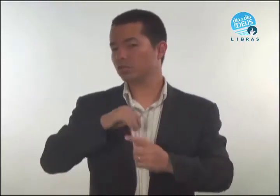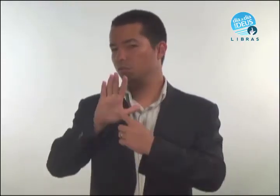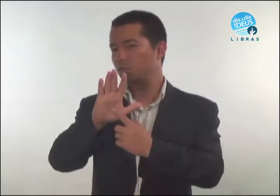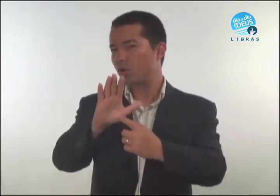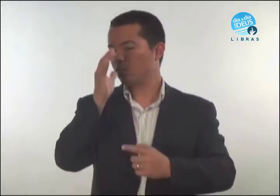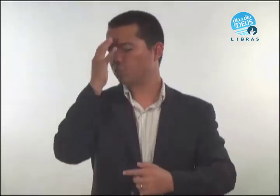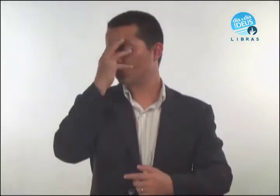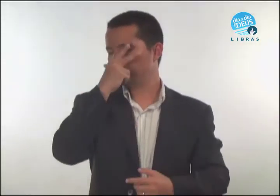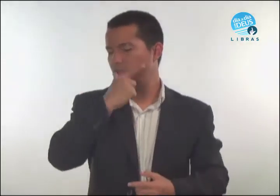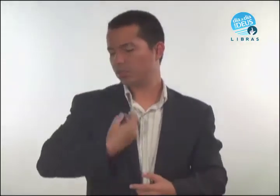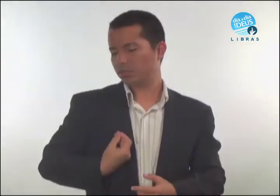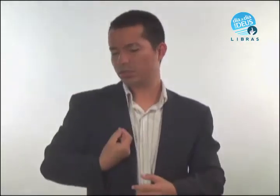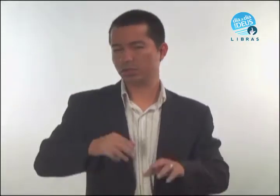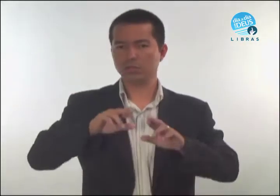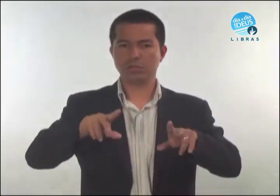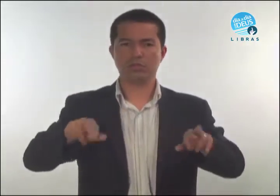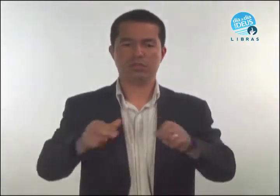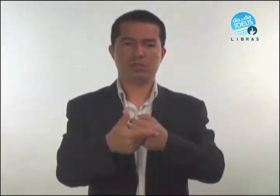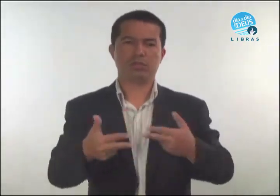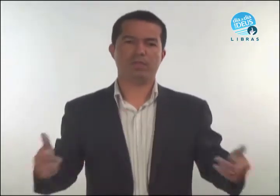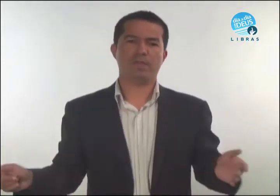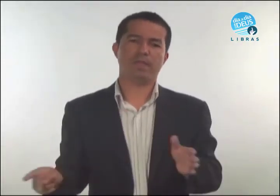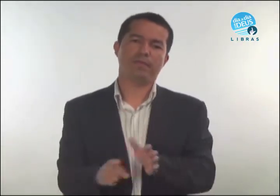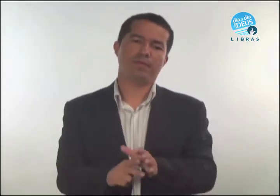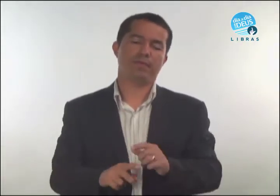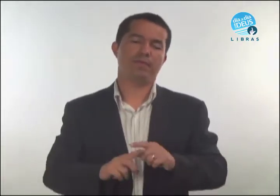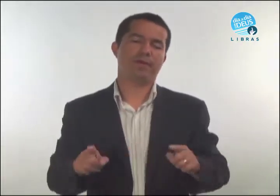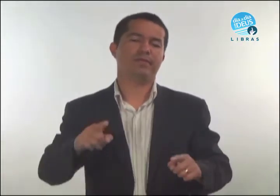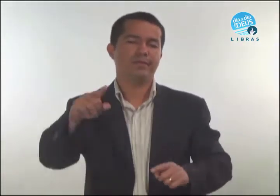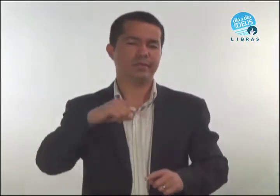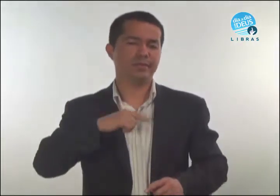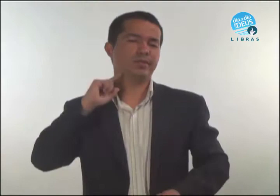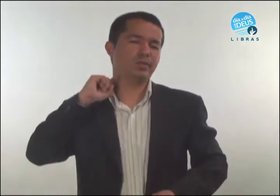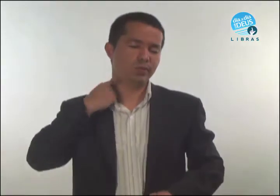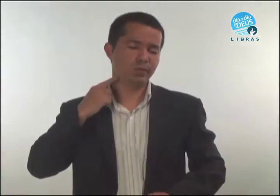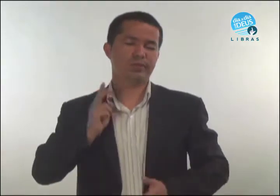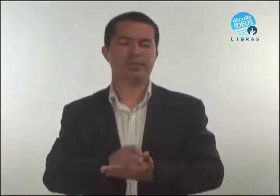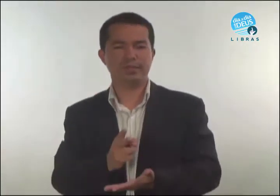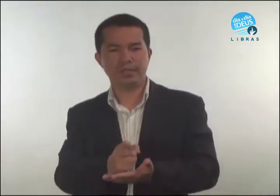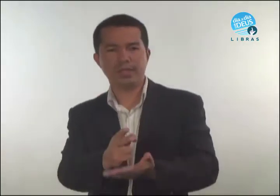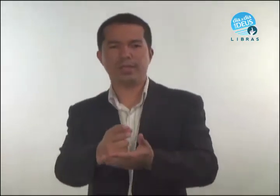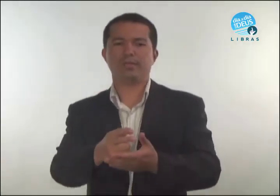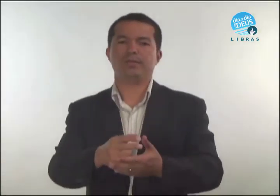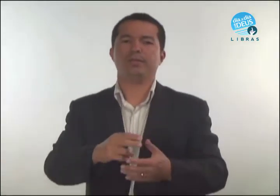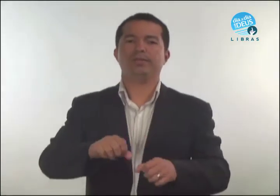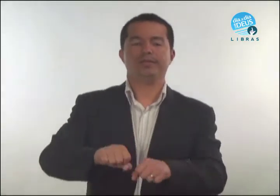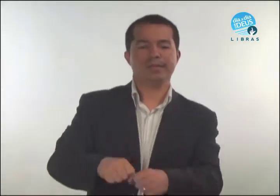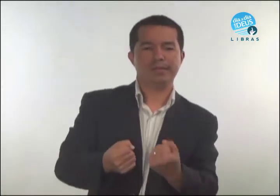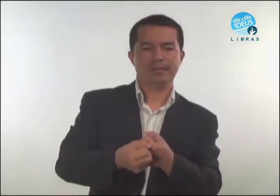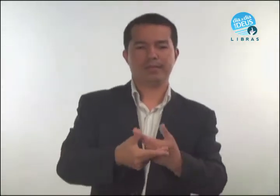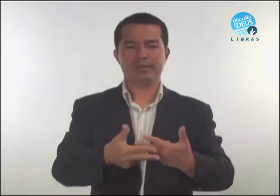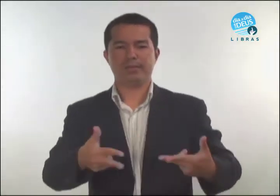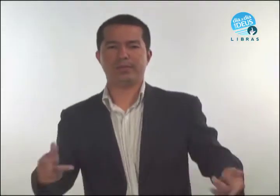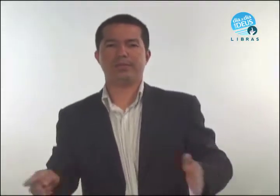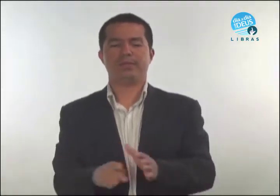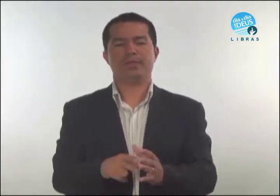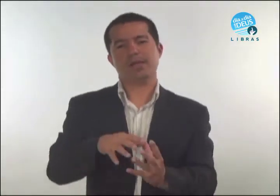bonita, mas na verdade a gente continua a mesma sujeira, a mesma porcaria, a mesma coisa quebrada dentro da